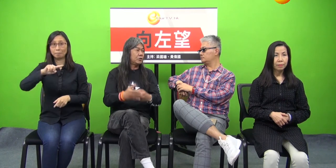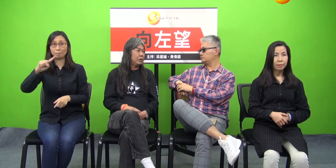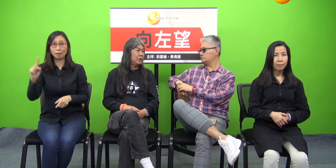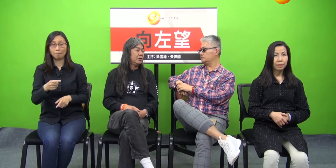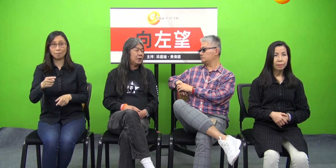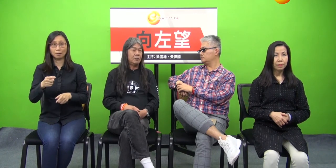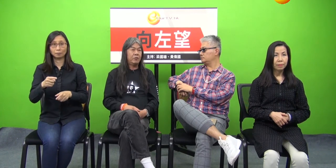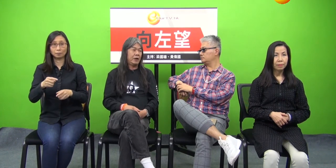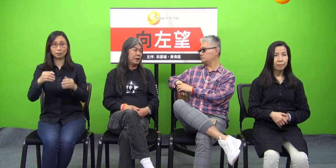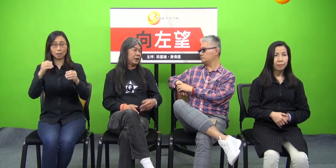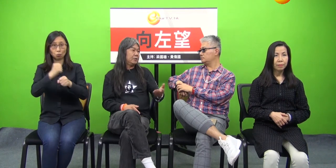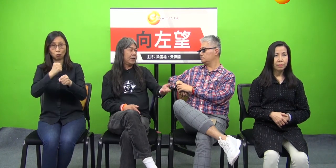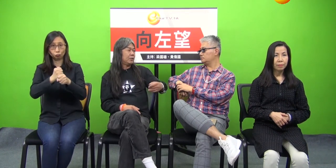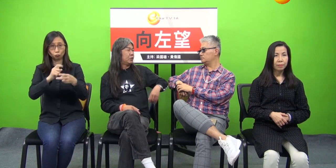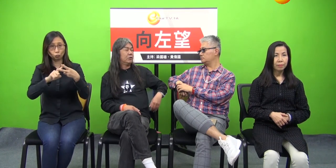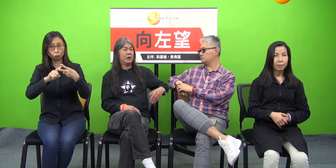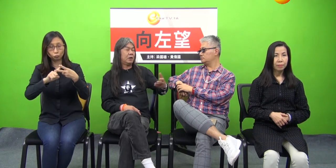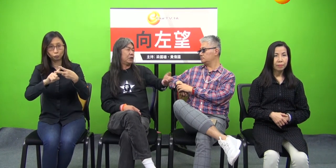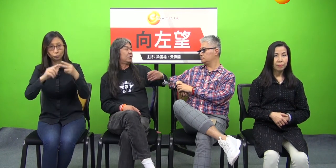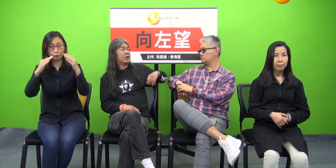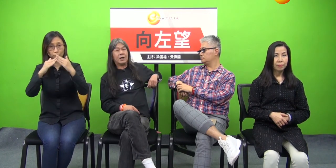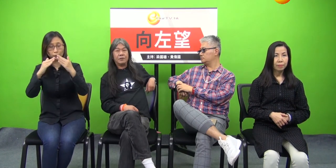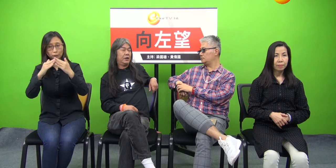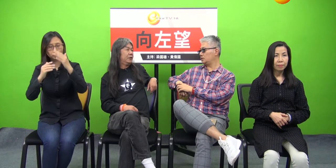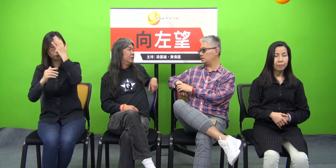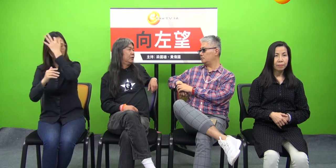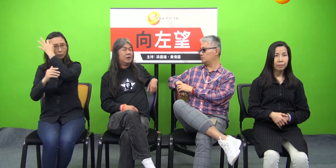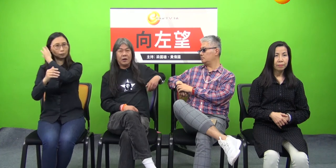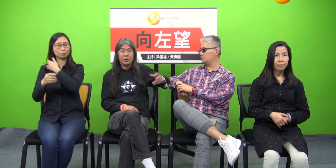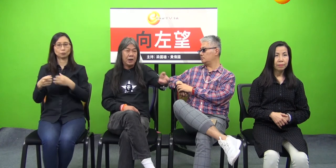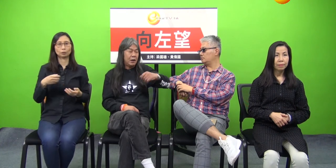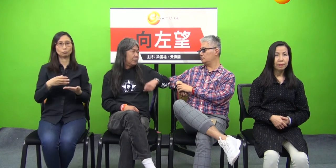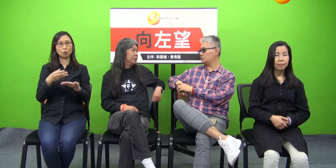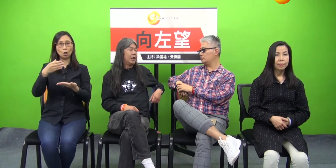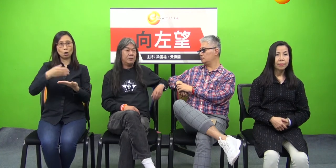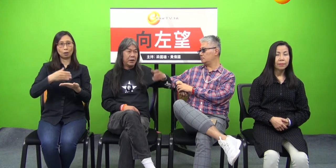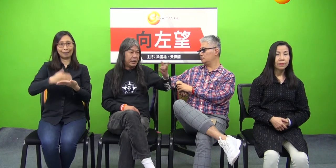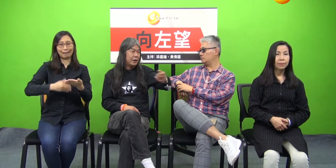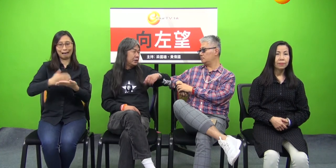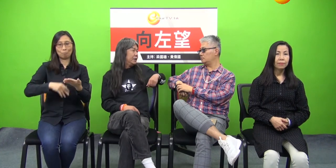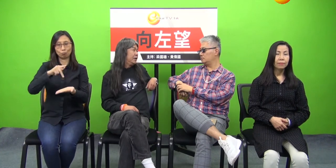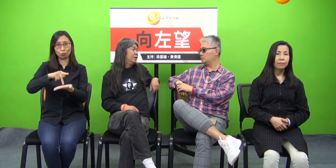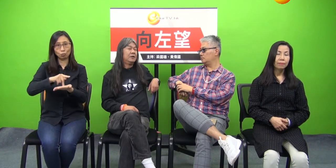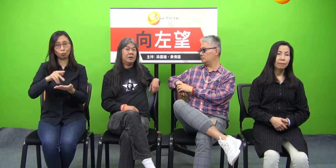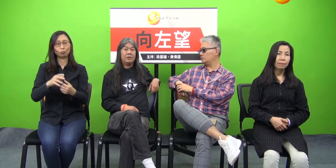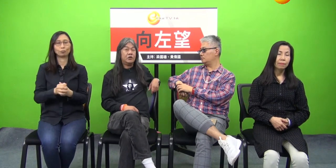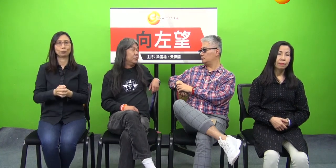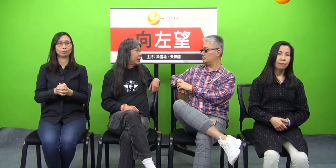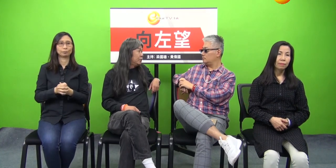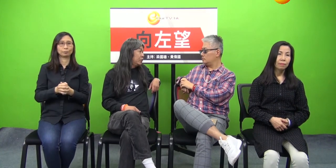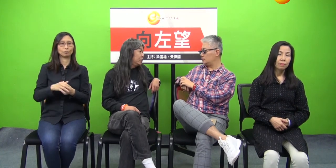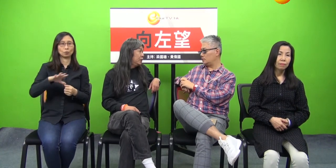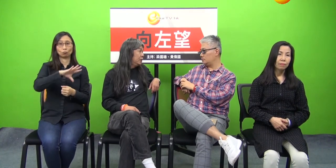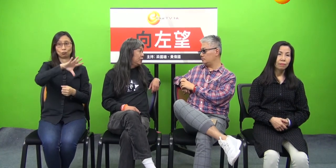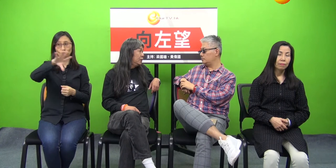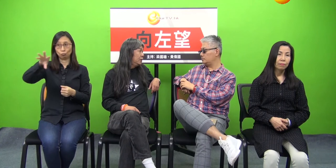半税，咁喂你益得呢班咁中小企點解唔益中產階級先？即係中產階級點解唔益李嘉誠先？係全面減